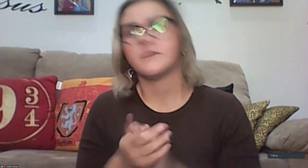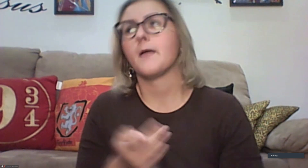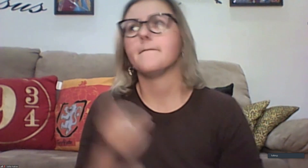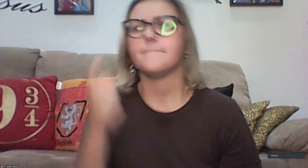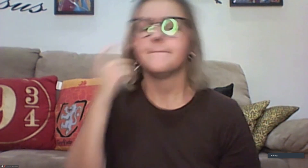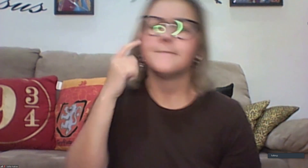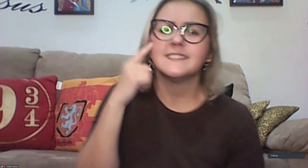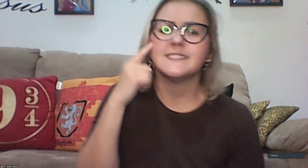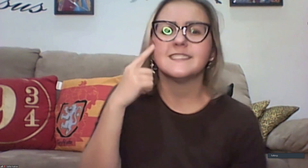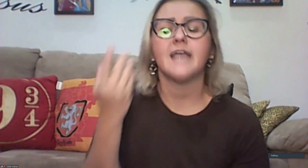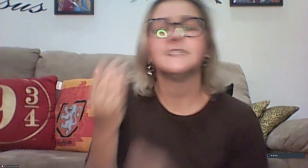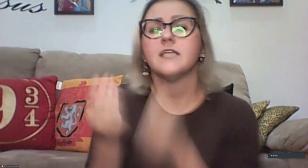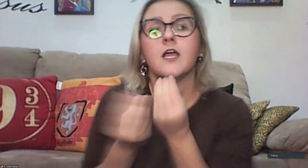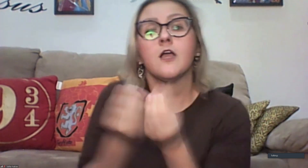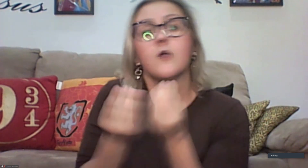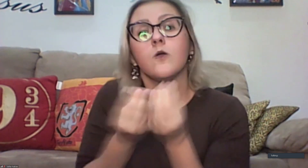como será que o surdo aprende?